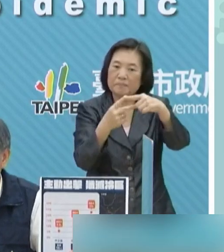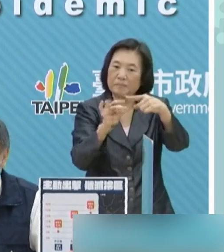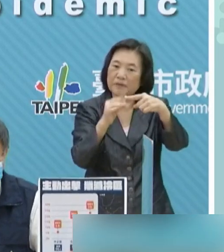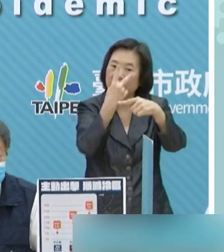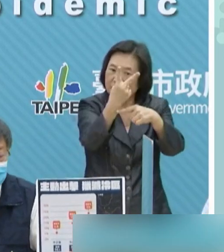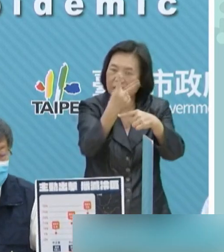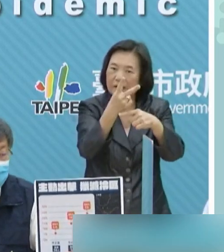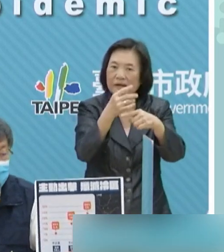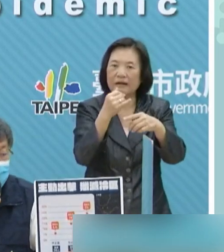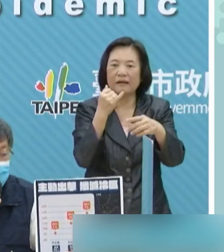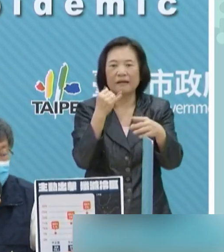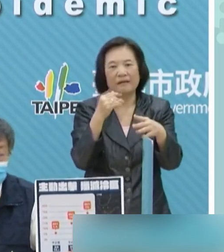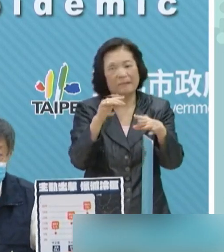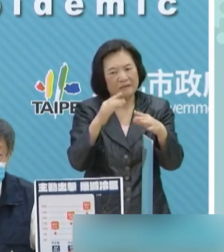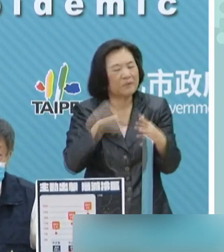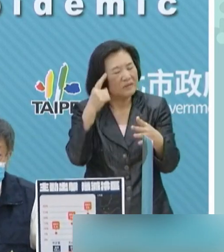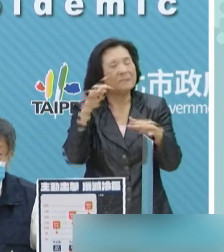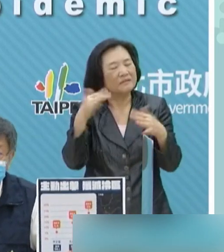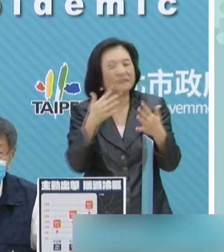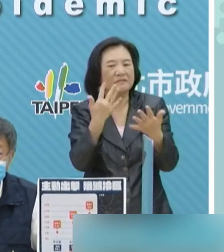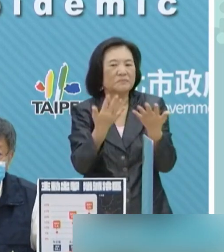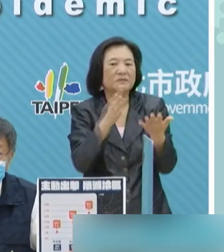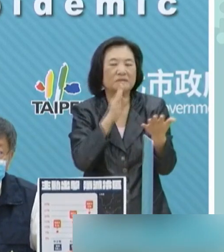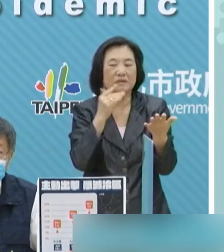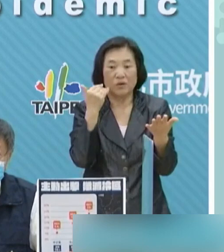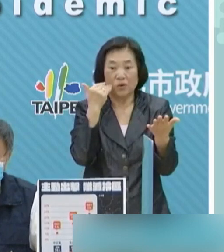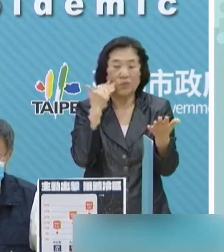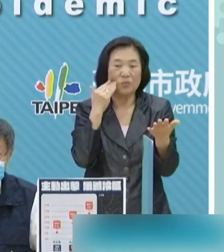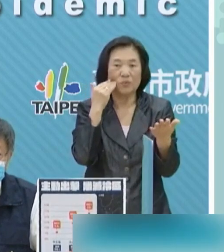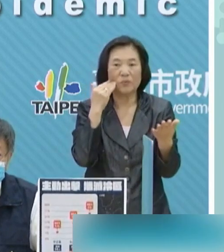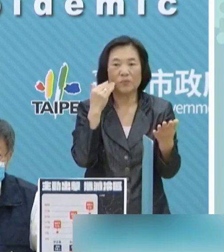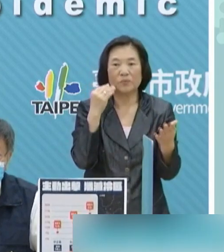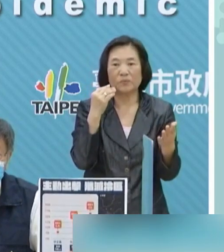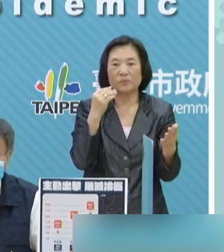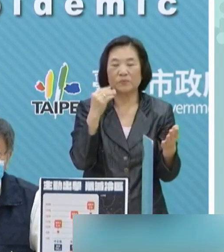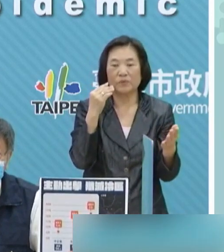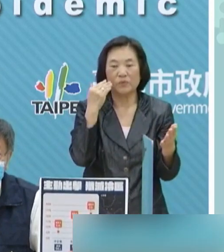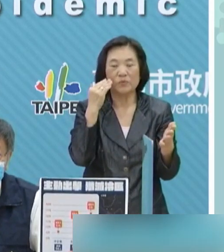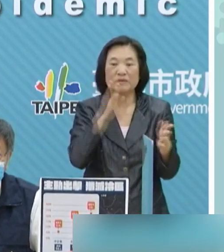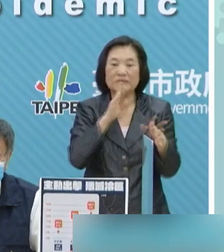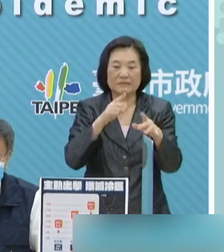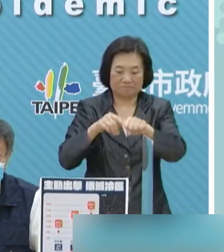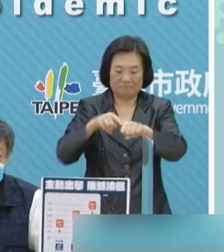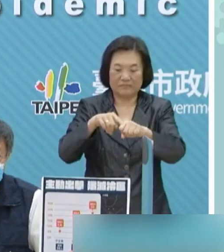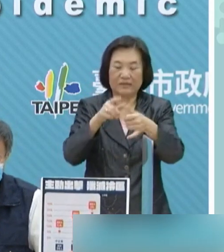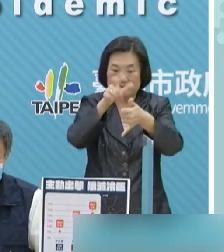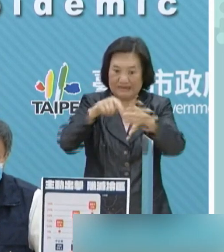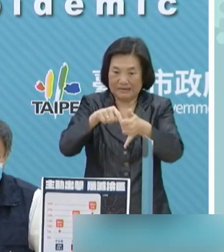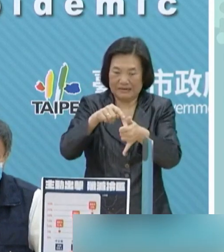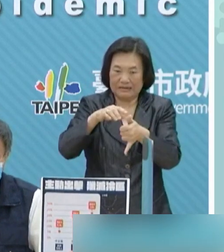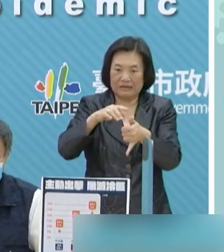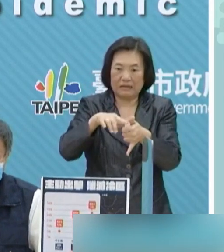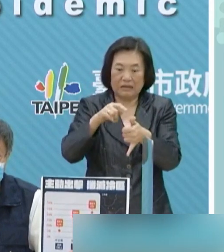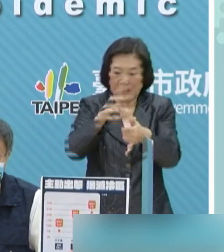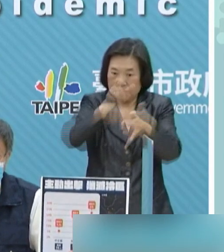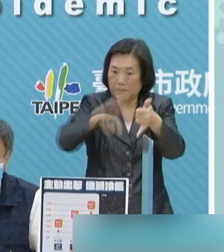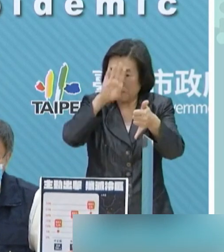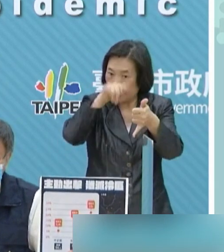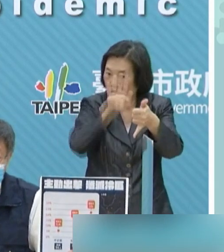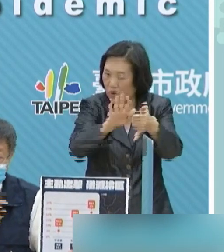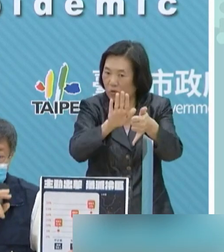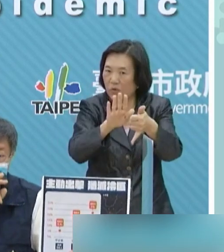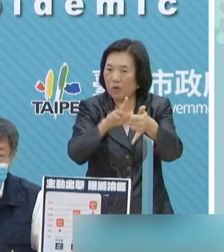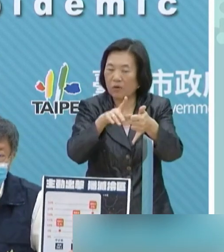哈，从确诊者哈做这种同心圆的扫描，你知道哈。我去找，那这有什么好处？你